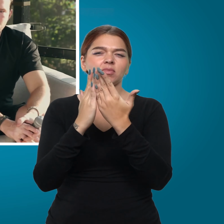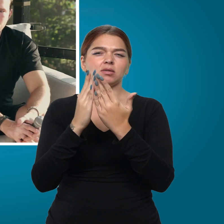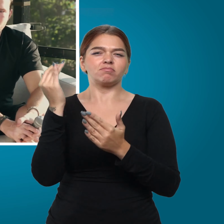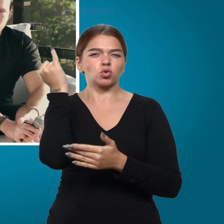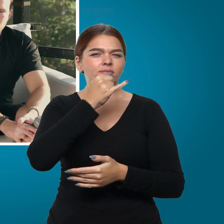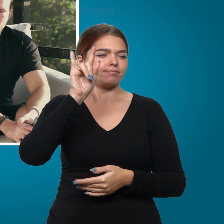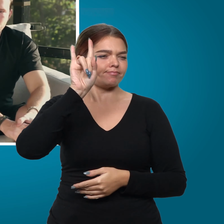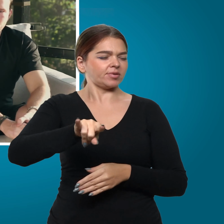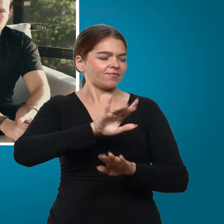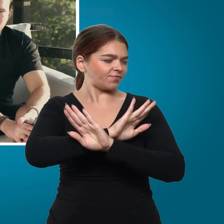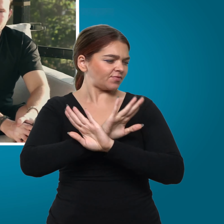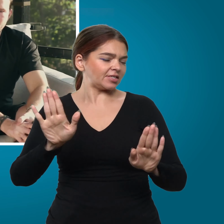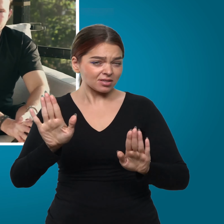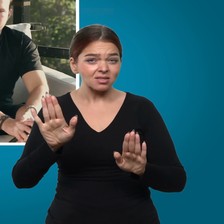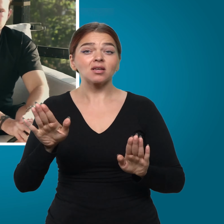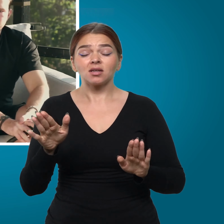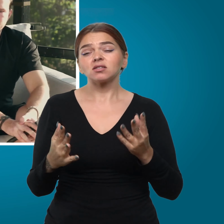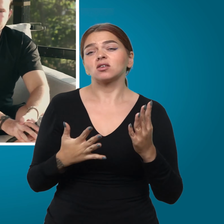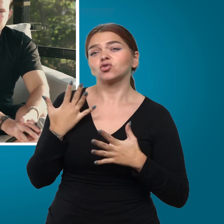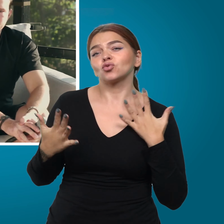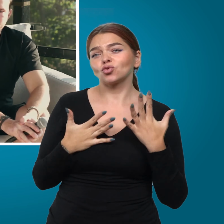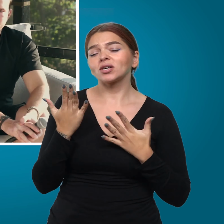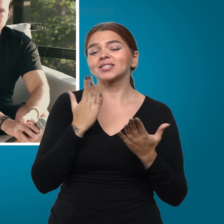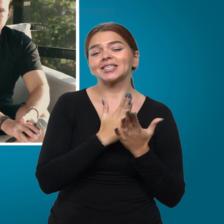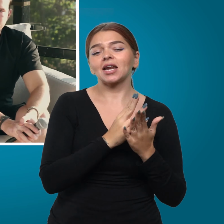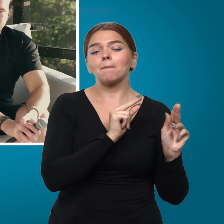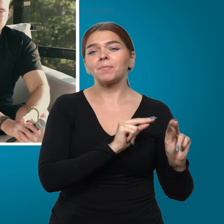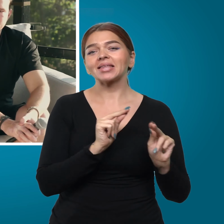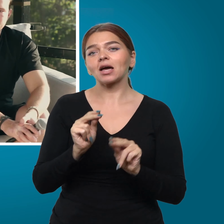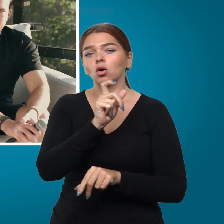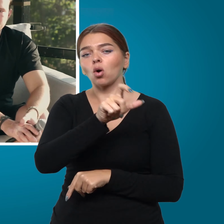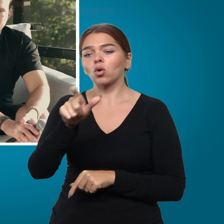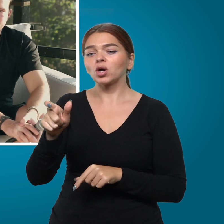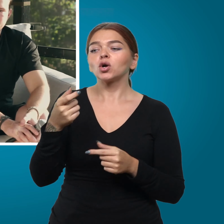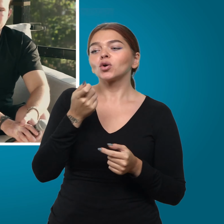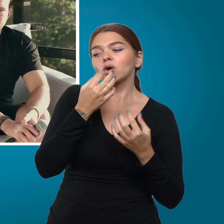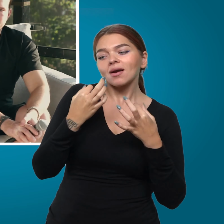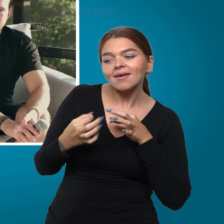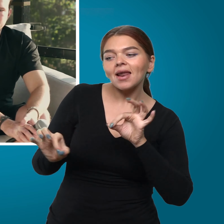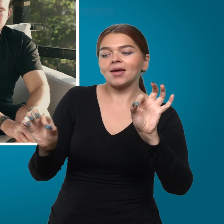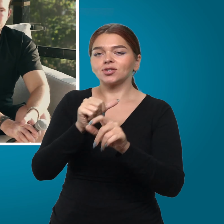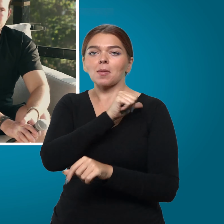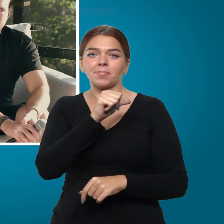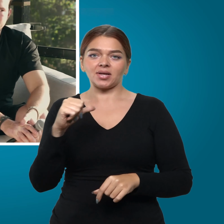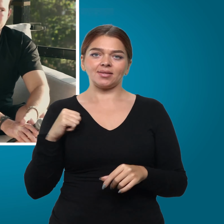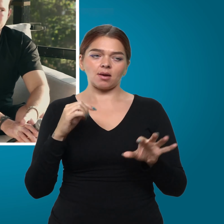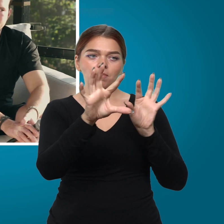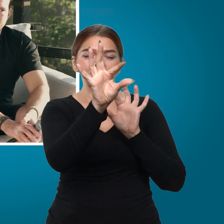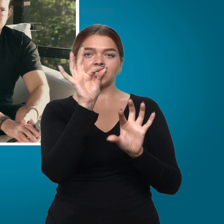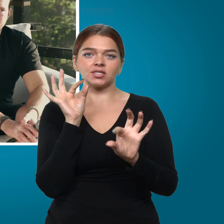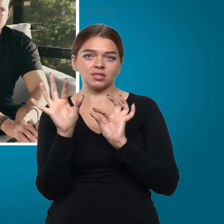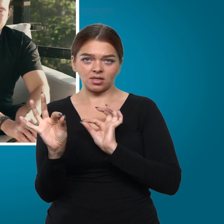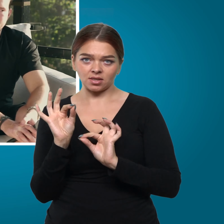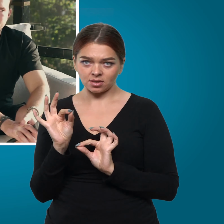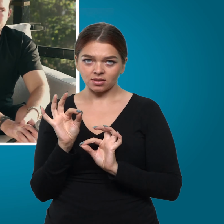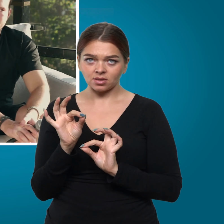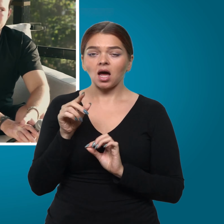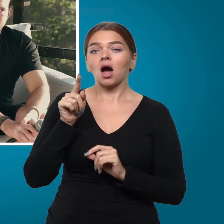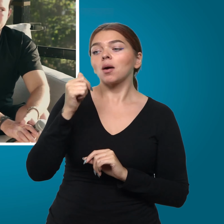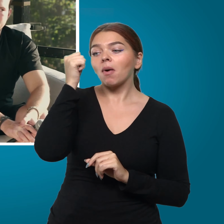duoda, na, šito autoriaus išsirinkit kokią nors knygą. Tai tada jau yra lengviau. Tada vaikai ir paaugliai, jie turi